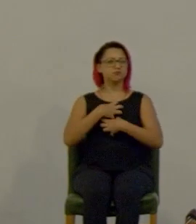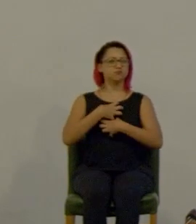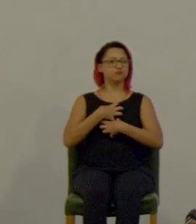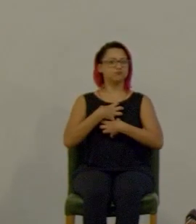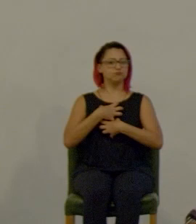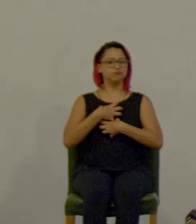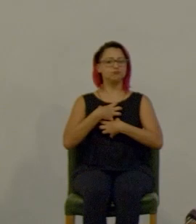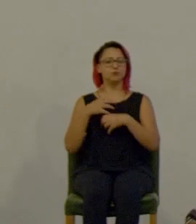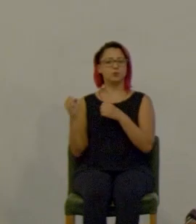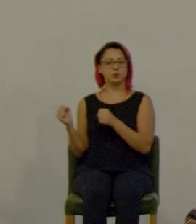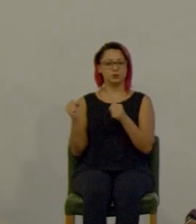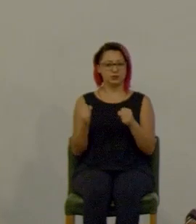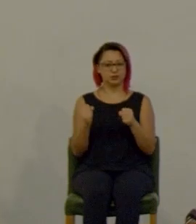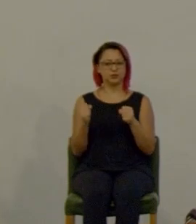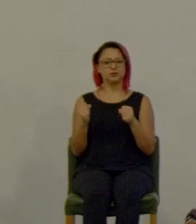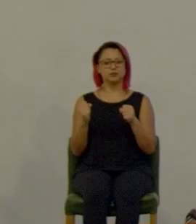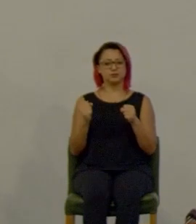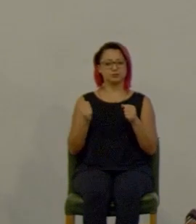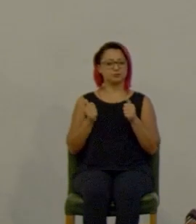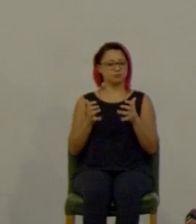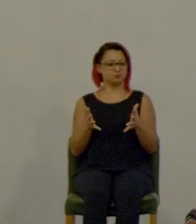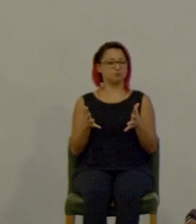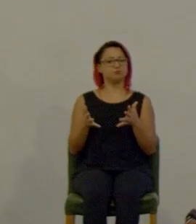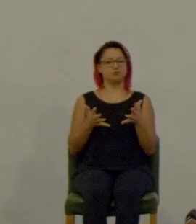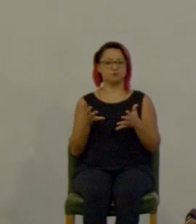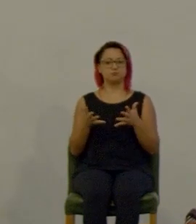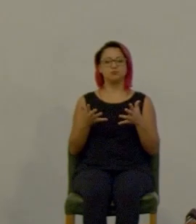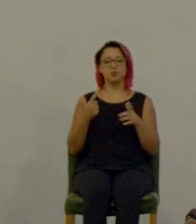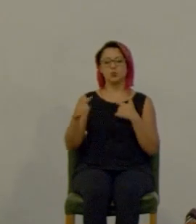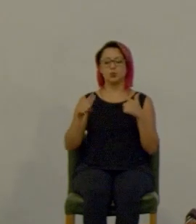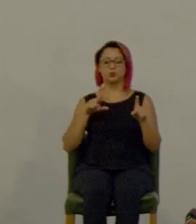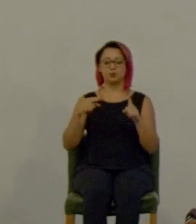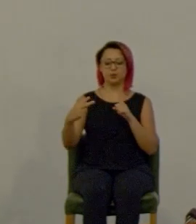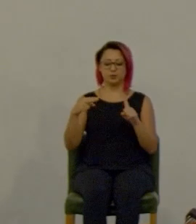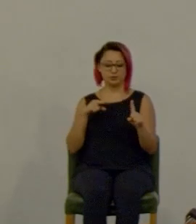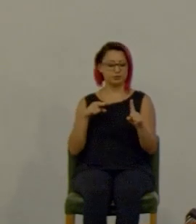de potência de atuação, em que outros âmbitos e onde estão